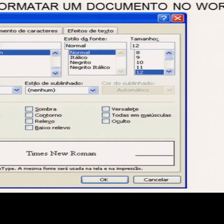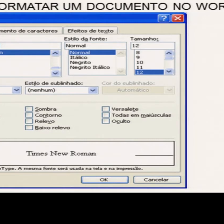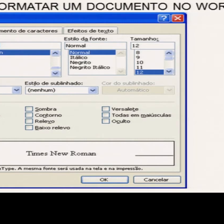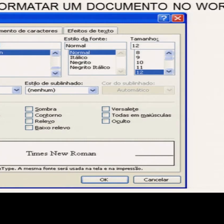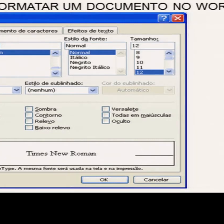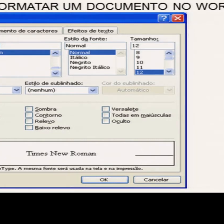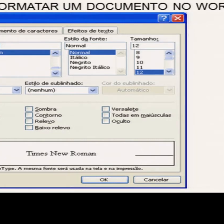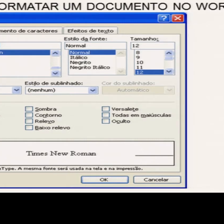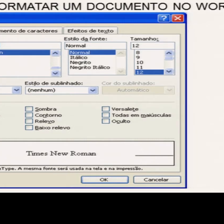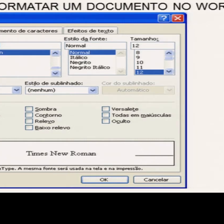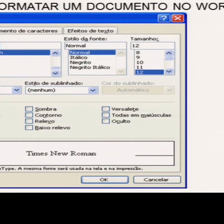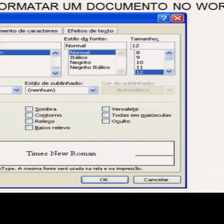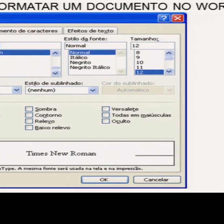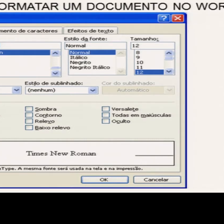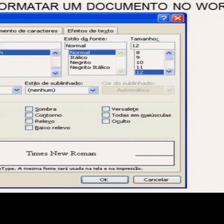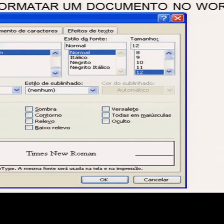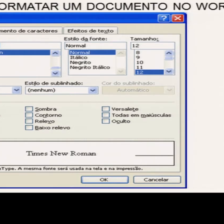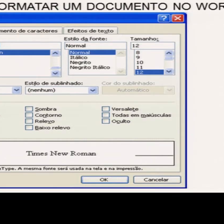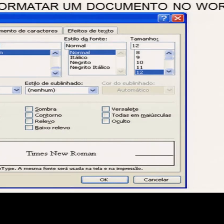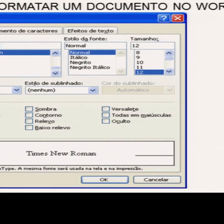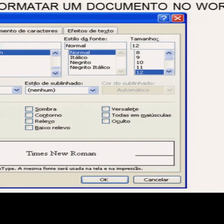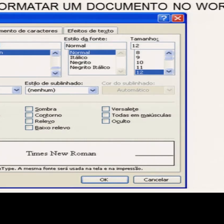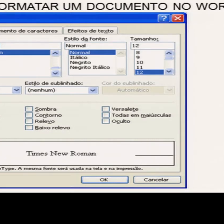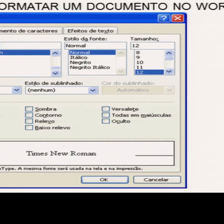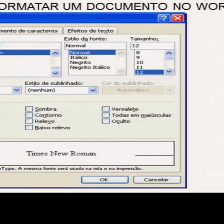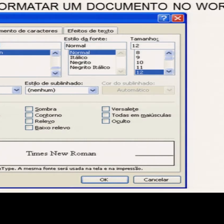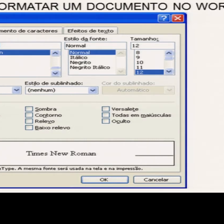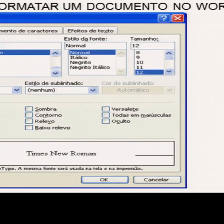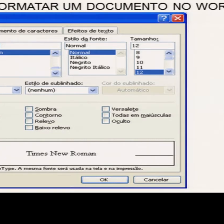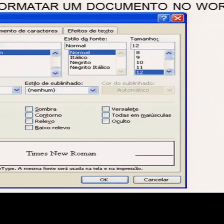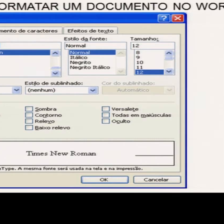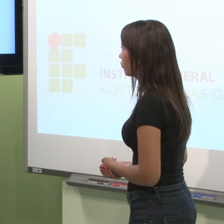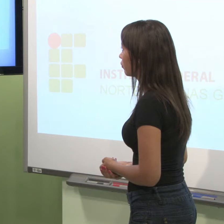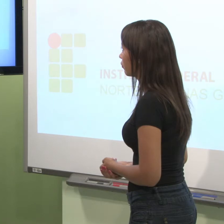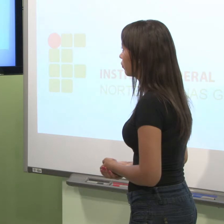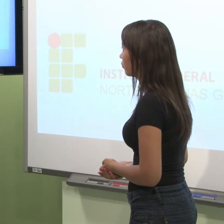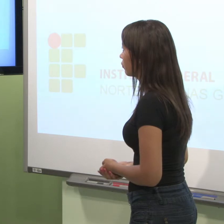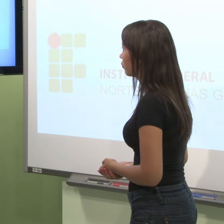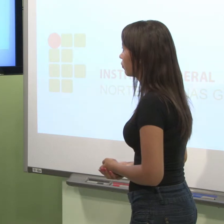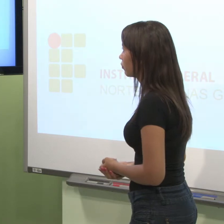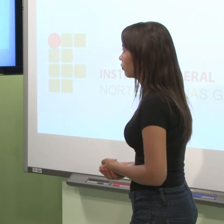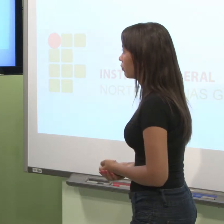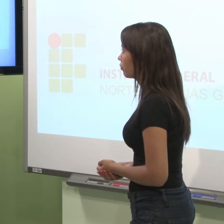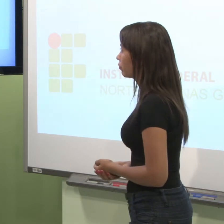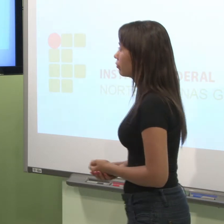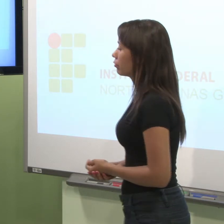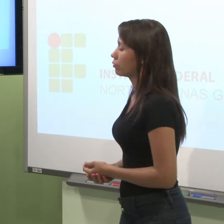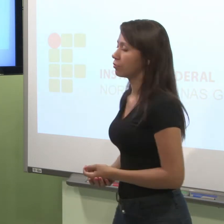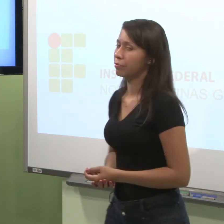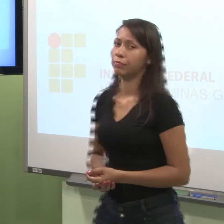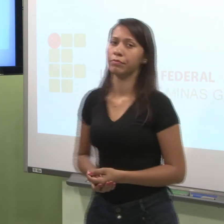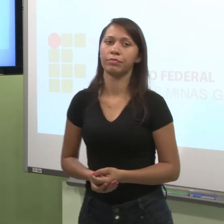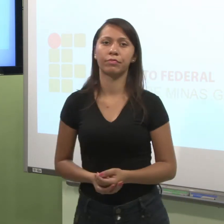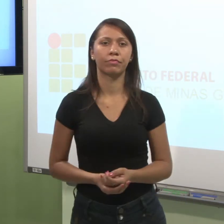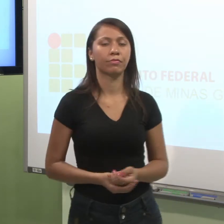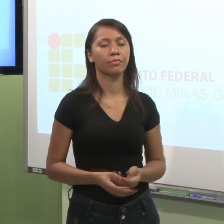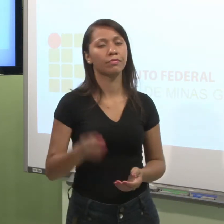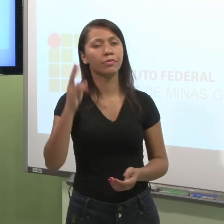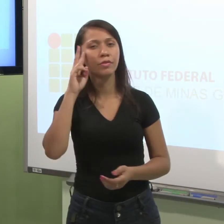alteração só será feita se o texto estiver selecionado. Bom, Vimos até aqui as características principais